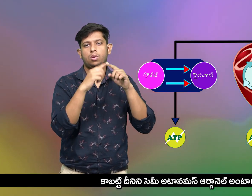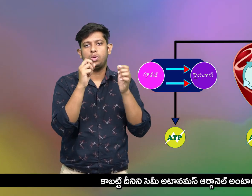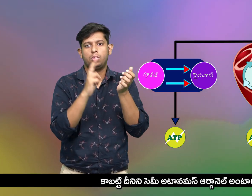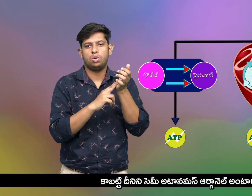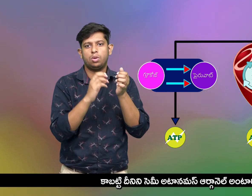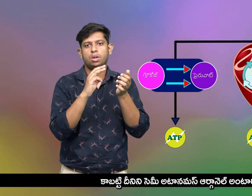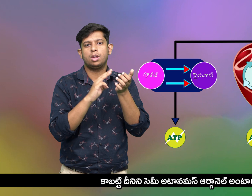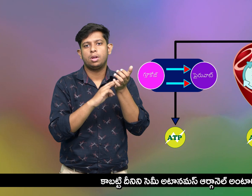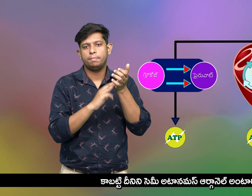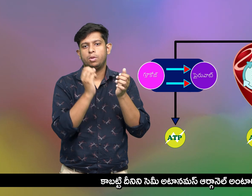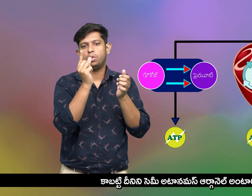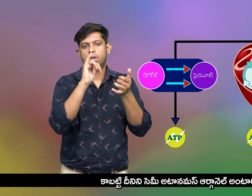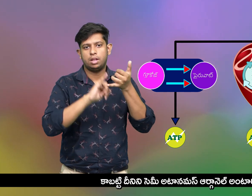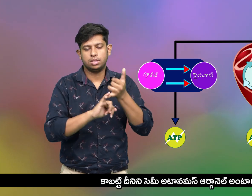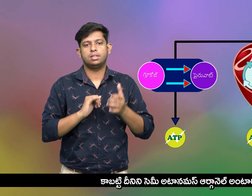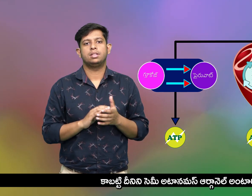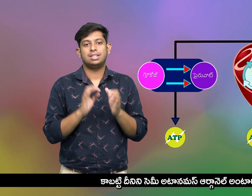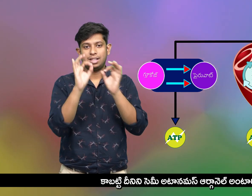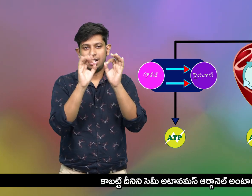అటానమస్ ఆర్గానెల్ అంటారు.